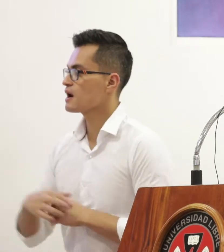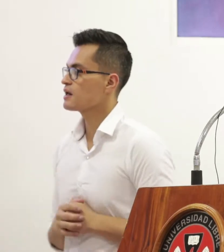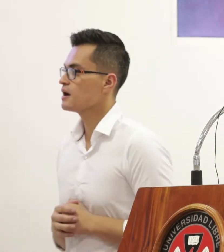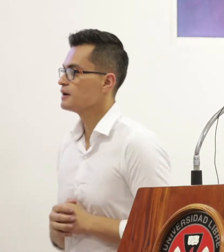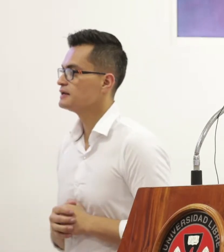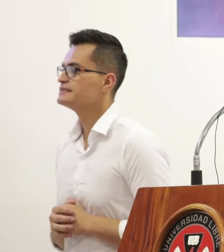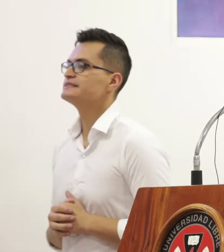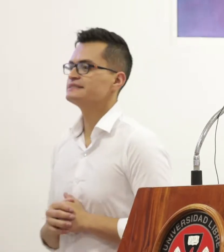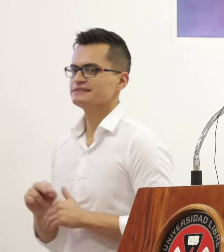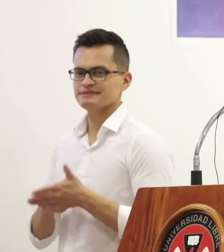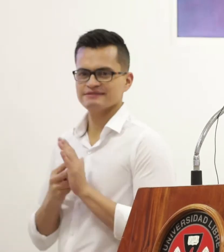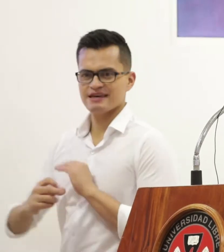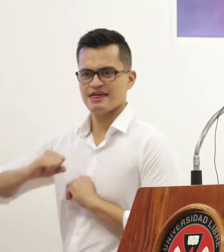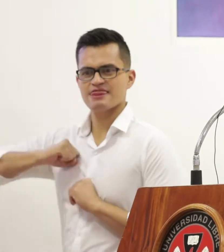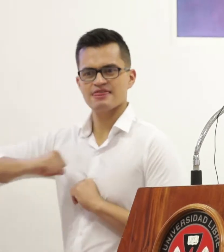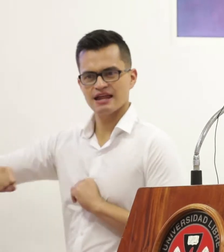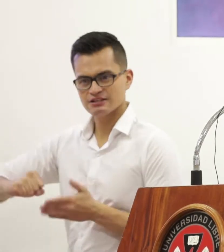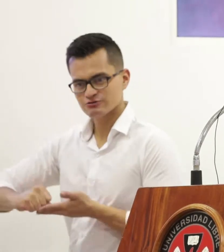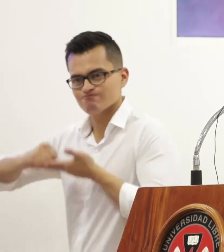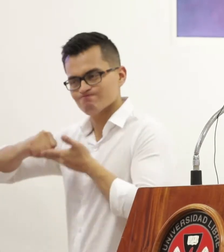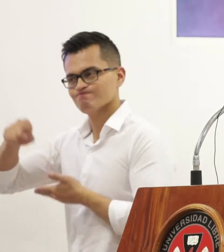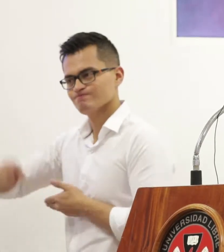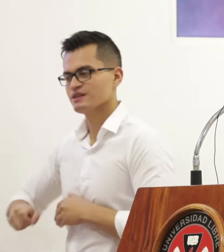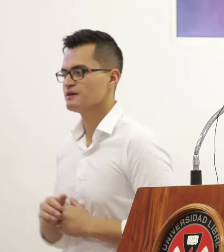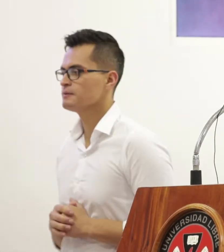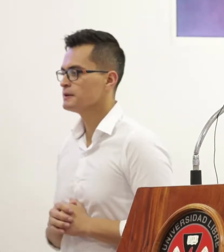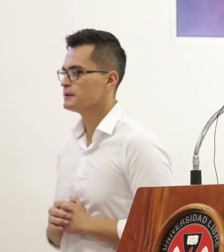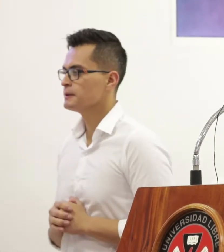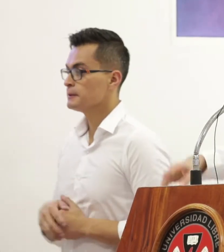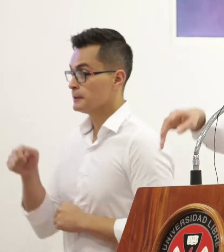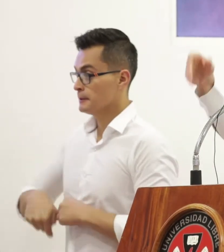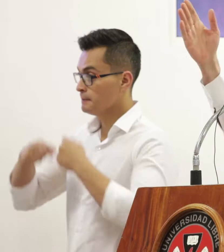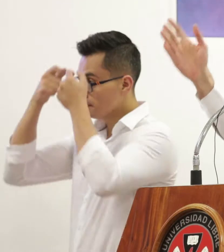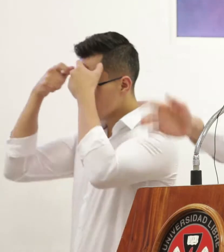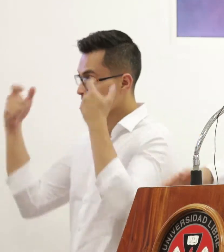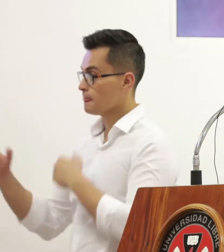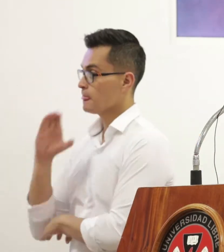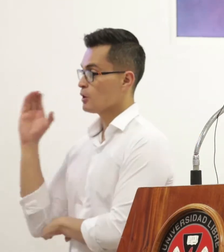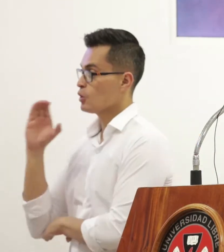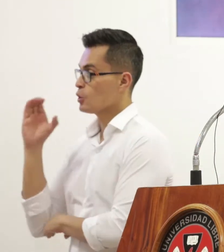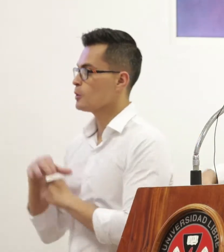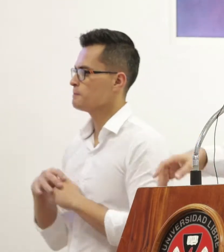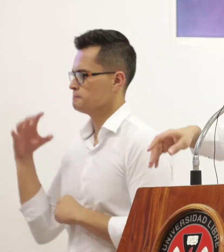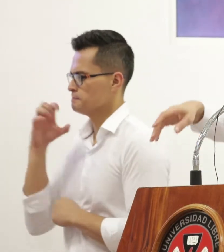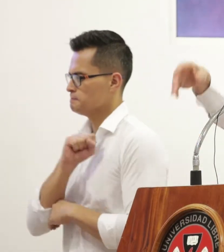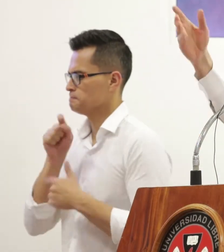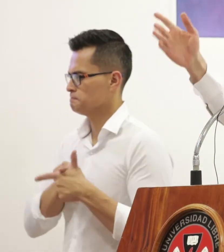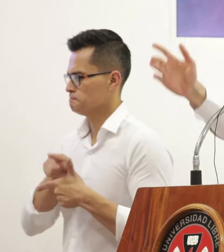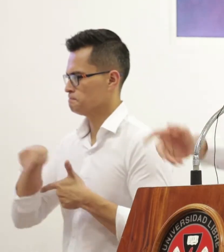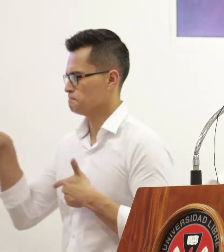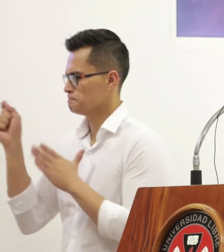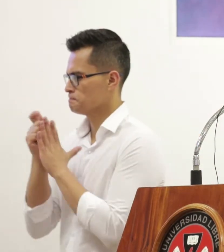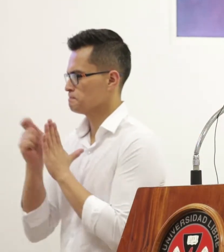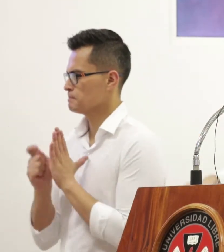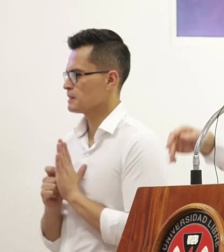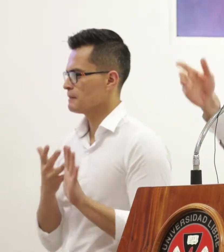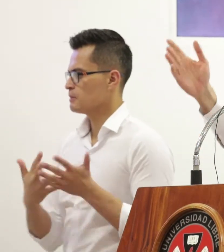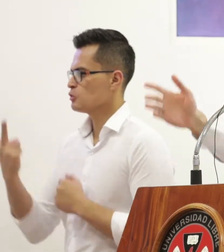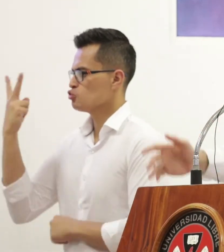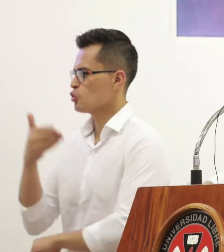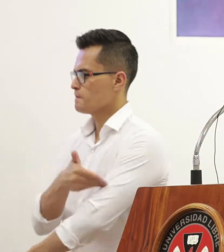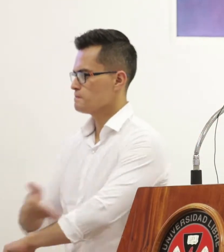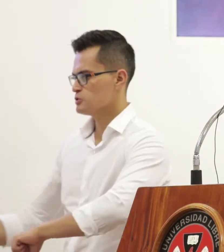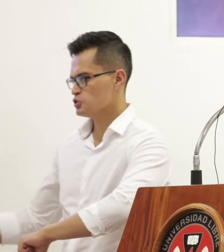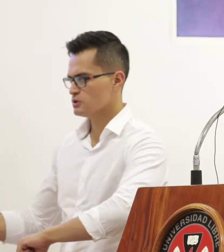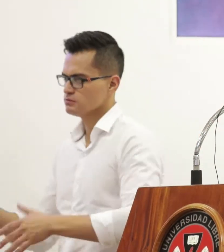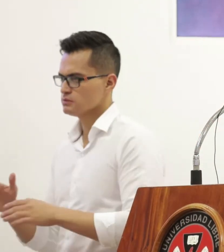es un problema de derechos. El del Estado colombiano, cuyas cifras pues giran alrededor de casi 2 millones o un